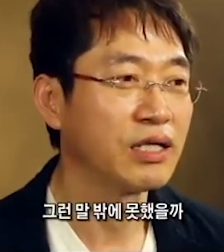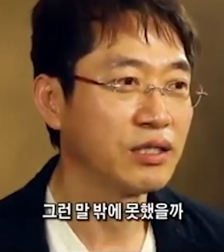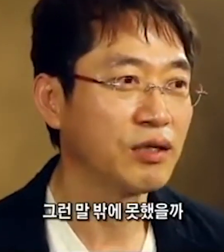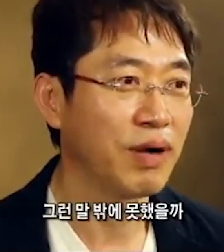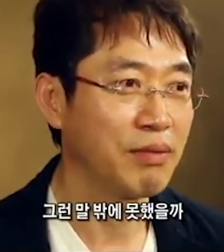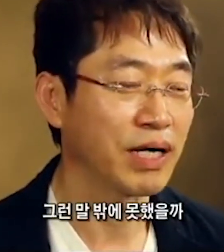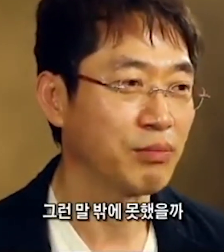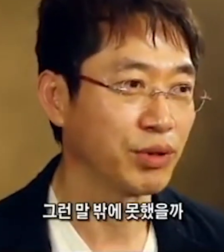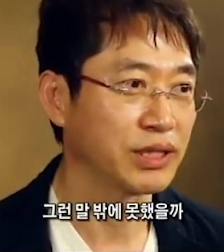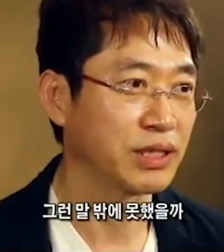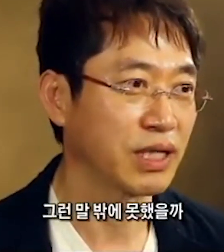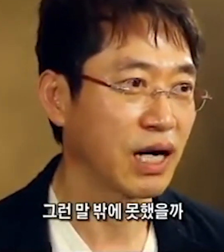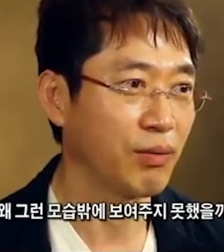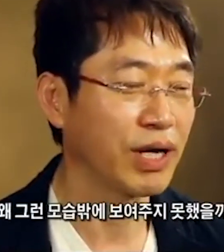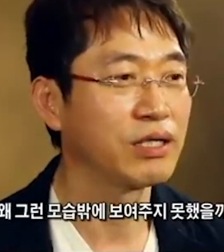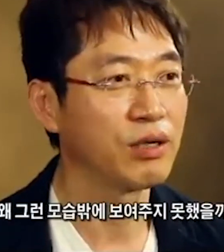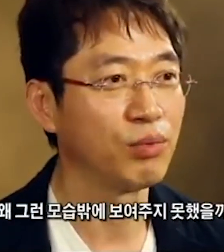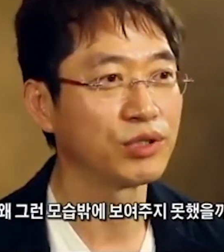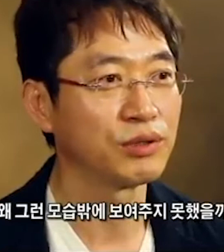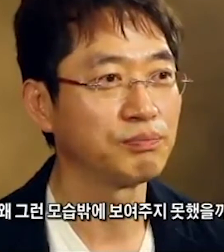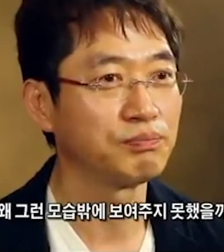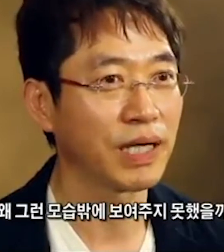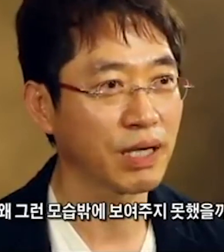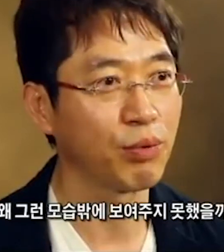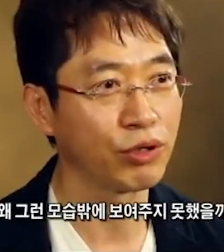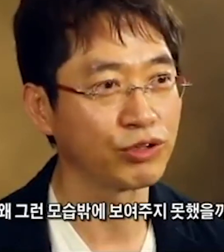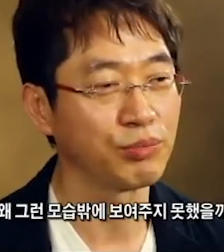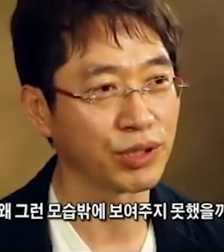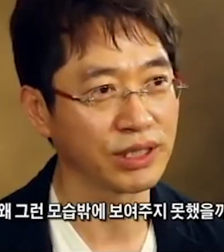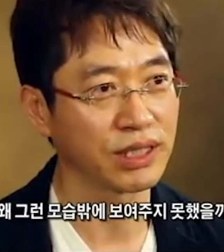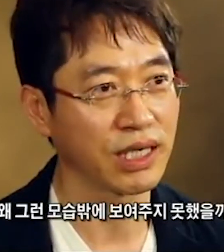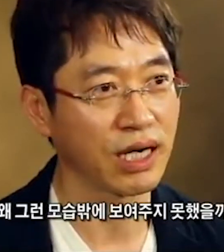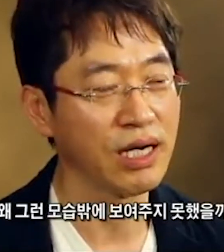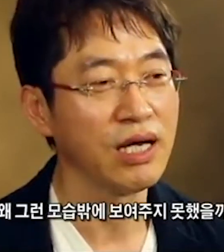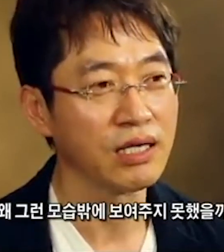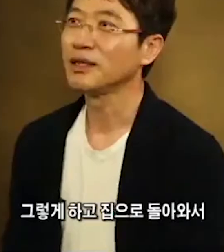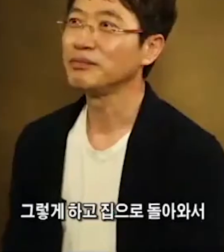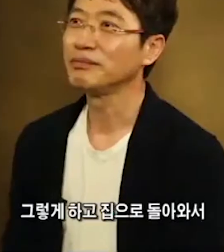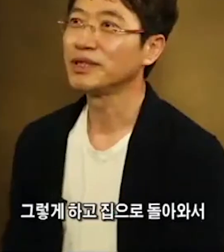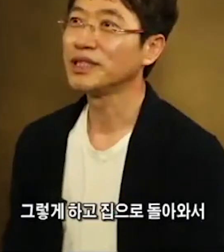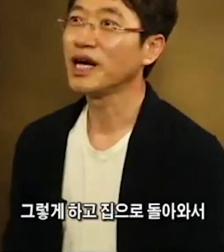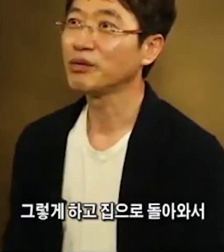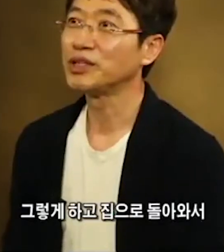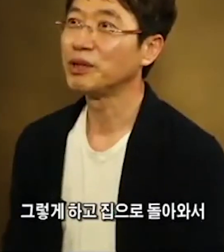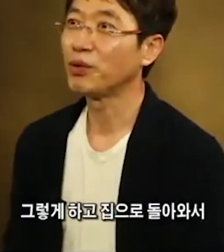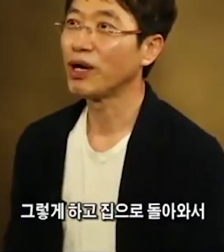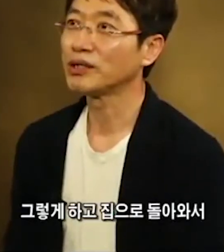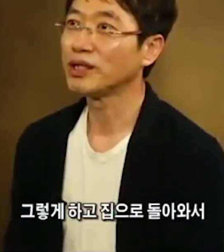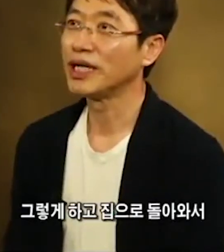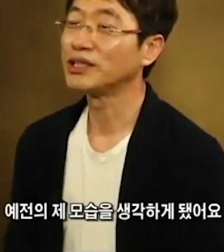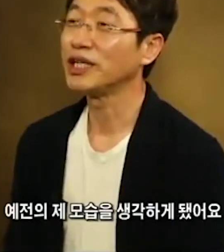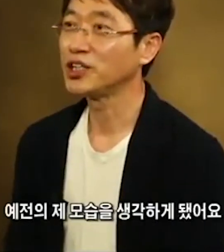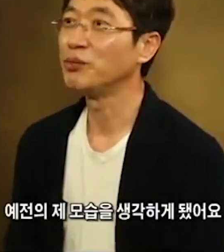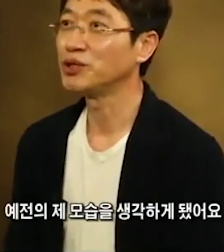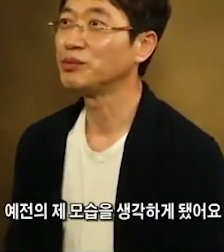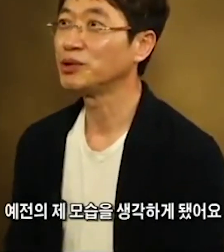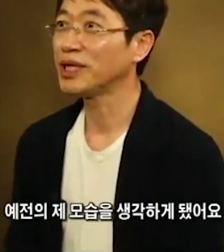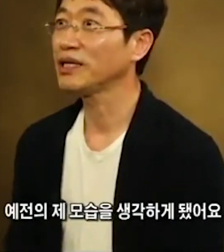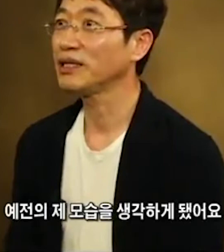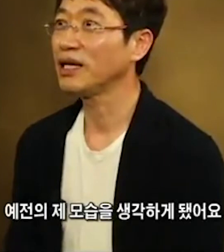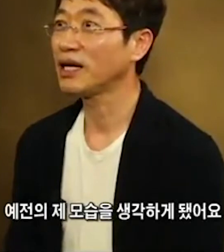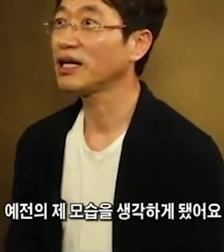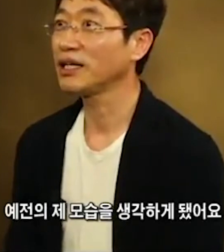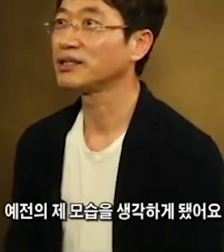직원한테 그런 말밖에 못했을까? 왜 그런 모습밖에 보여주지 못했을까? 참 그렇게 하고 집에 돌아와서 예전에 저